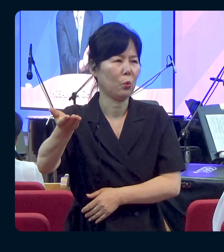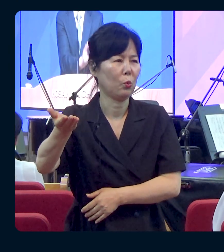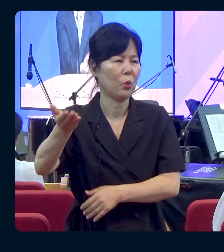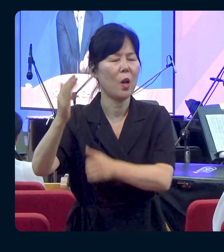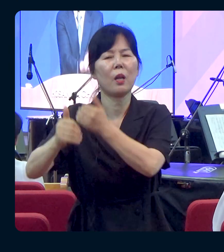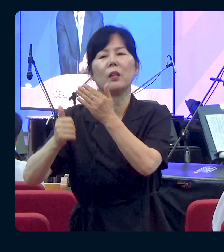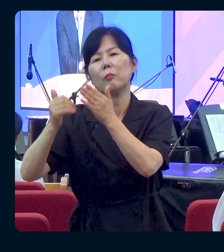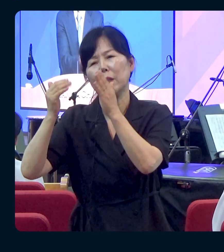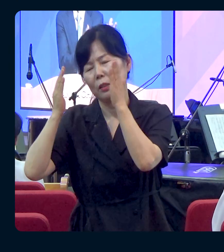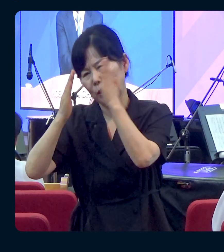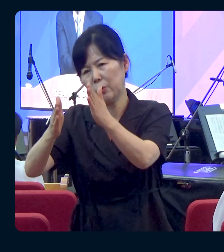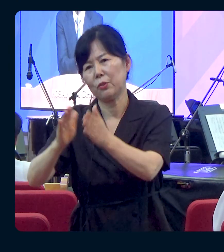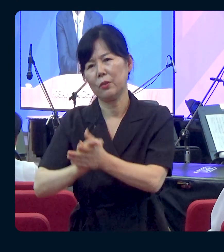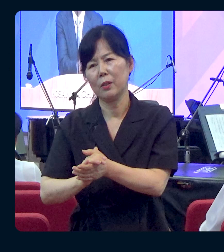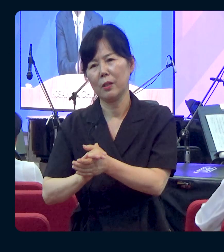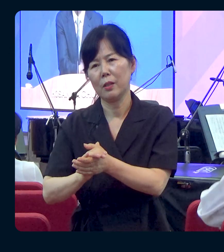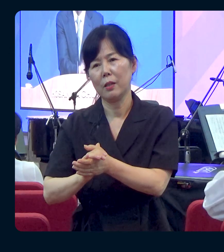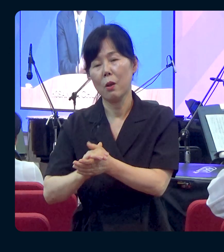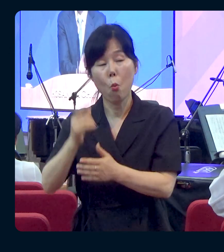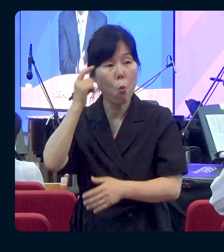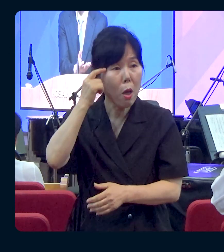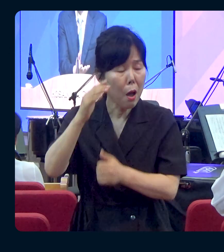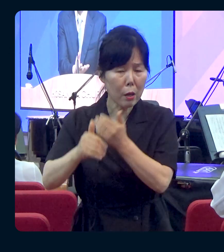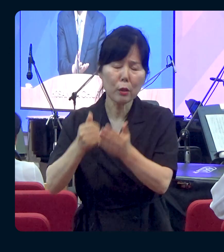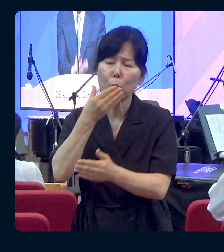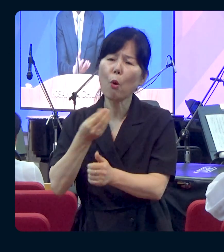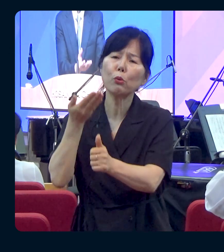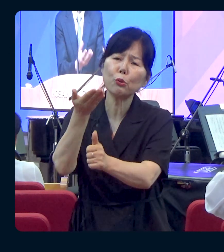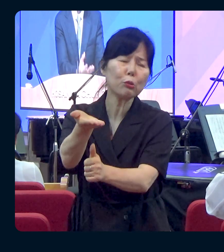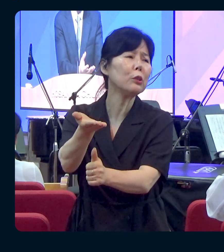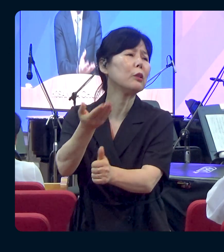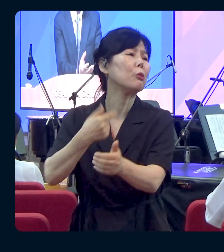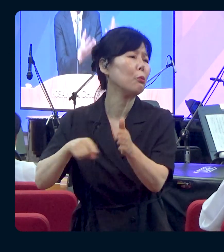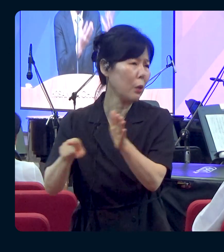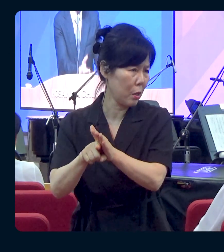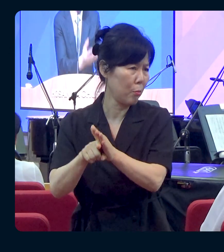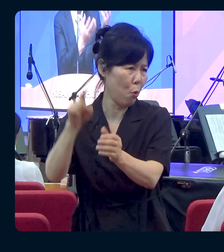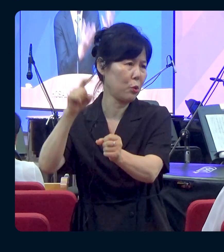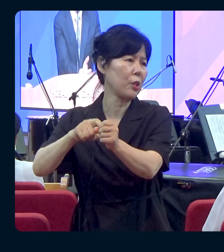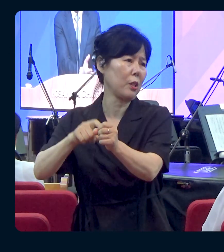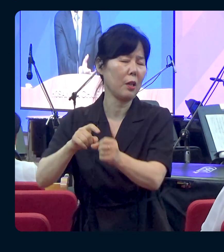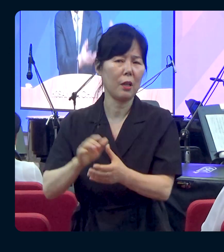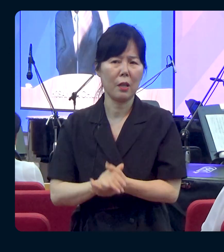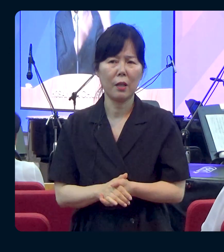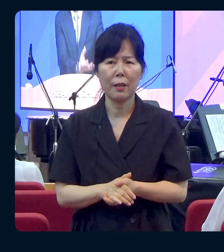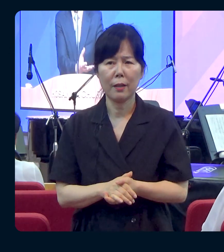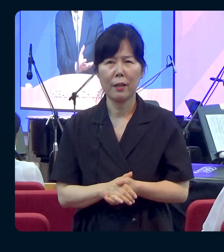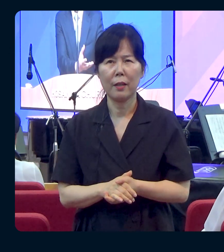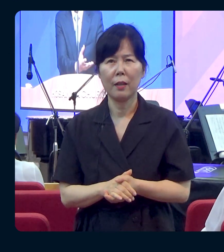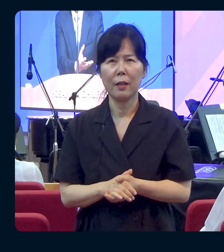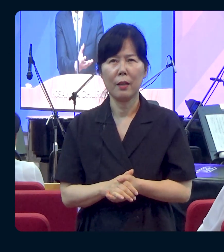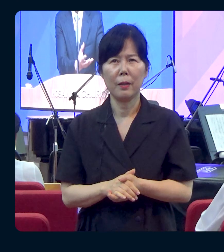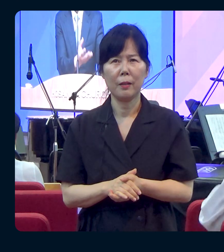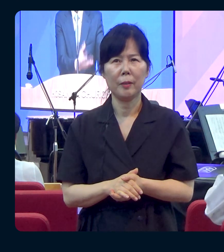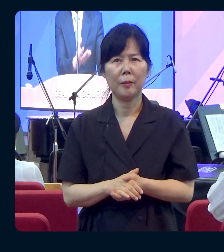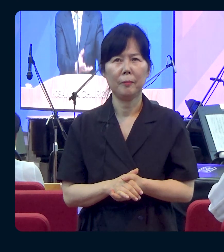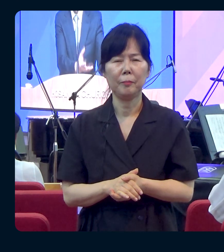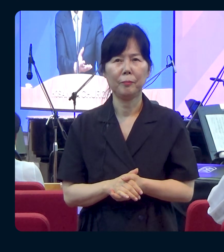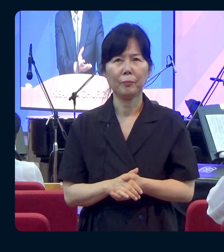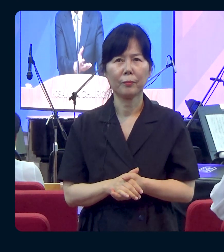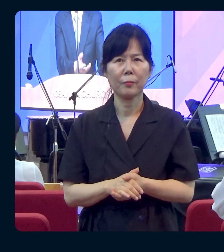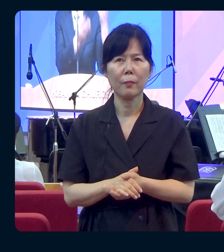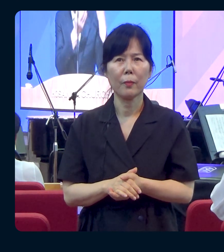바로 그런 거기에 집중하세요. 왜냐하면 하나님은 복을 주시는 하나님이시니까. 하나님은 우리 삶에 대한 하나님의 어떤